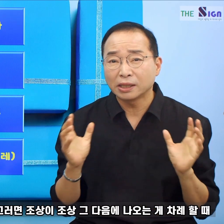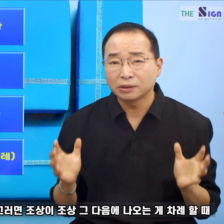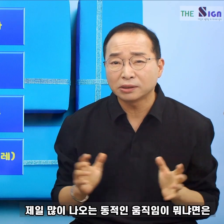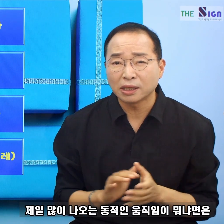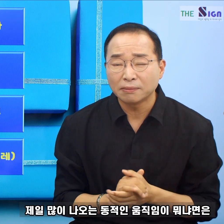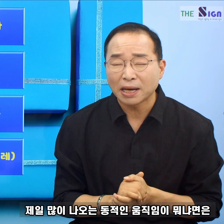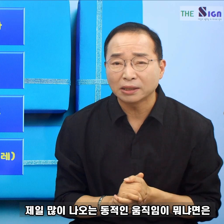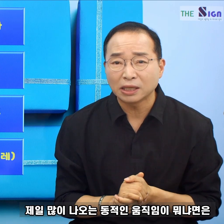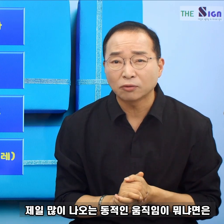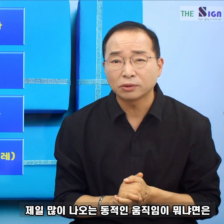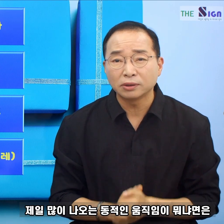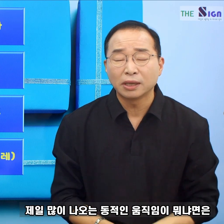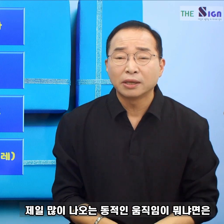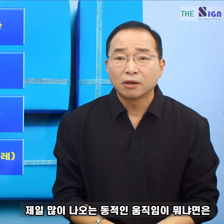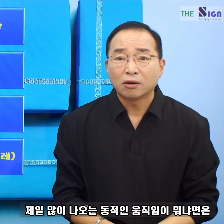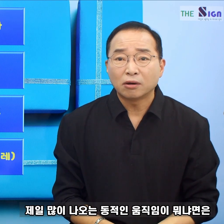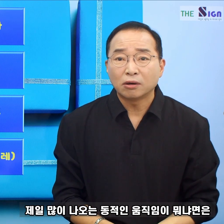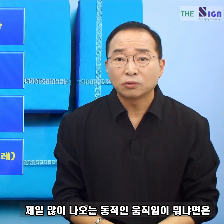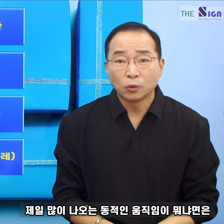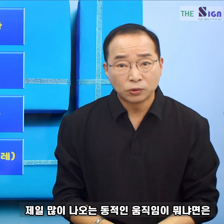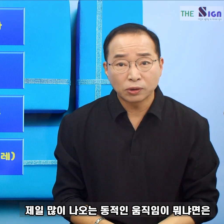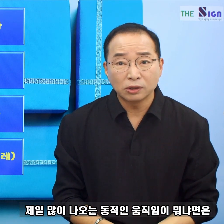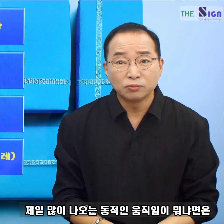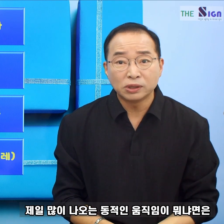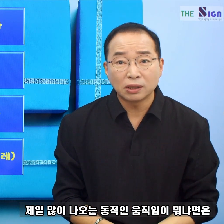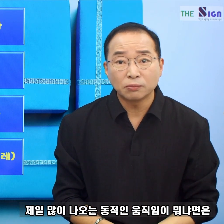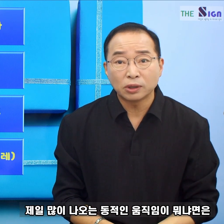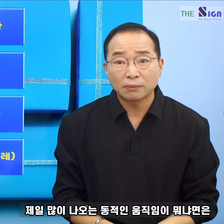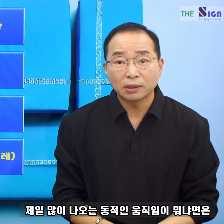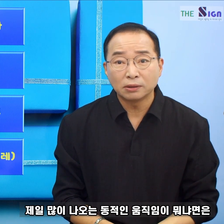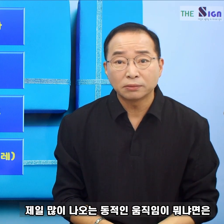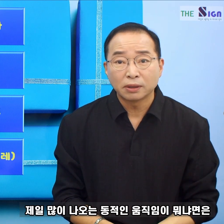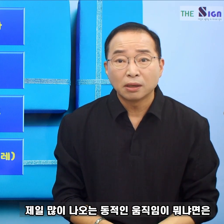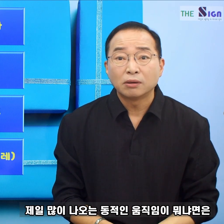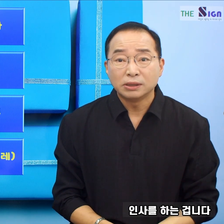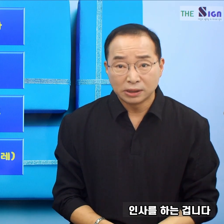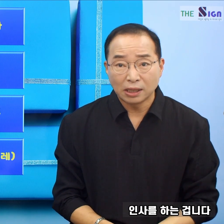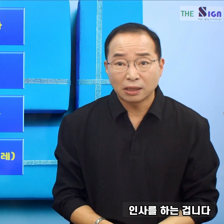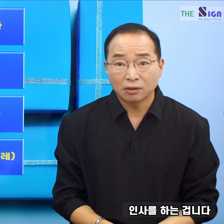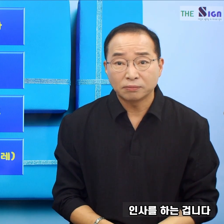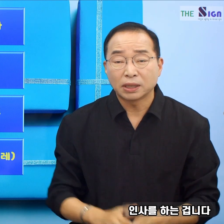때 제일 많이 나오는 동적인 움직임이 뭐냐면은 인사를 하는 겁니다.